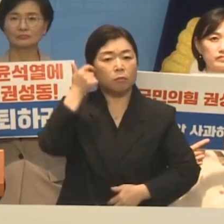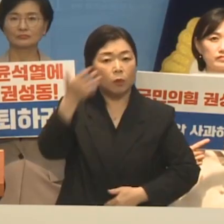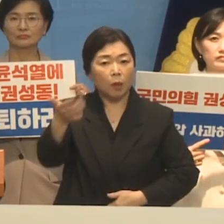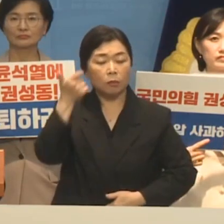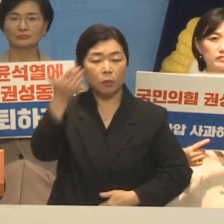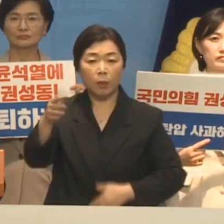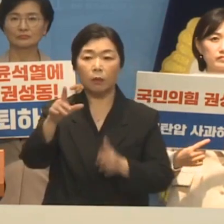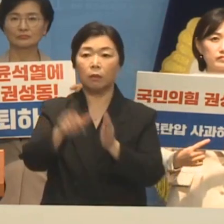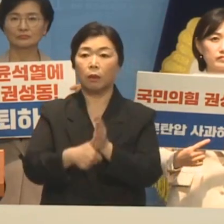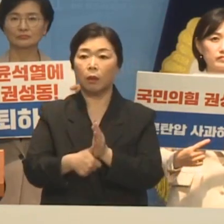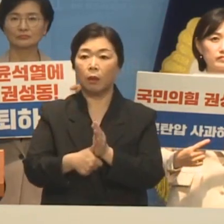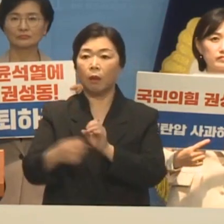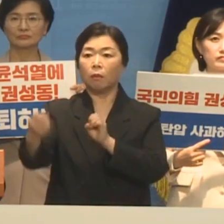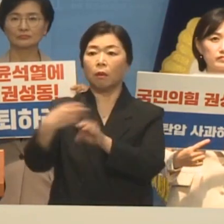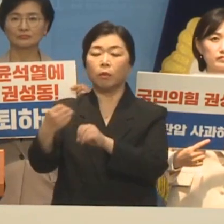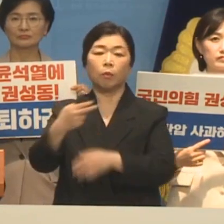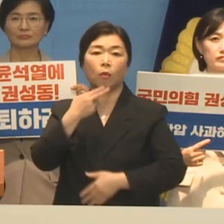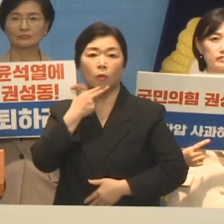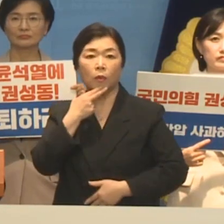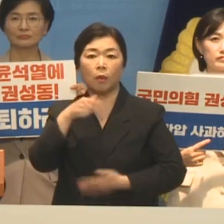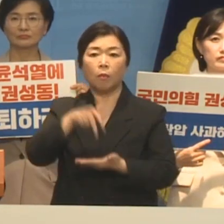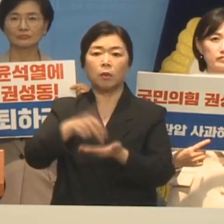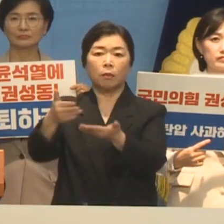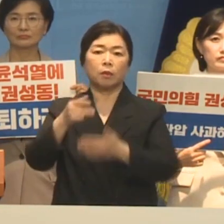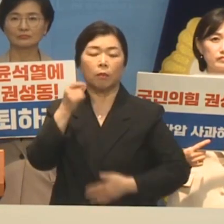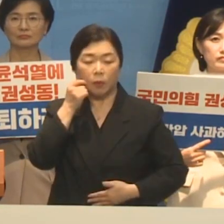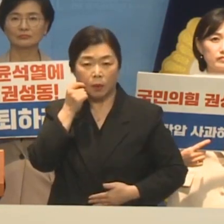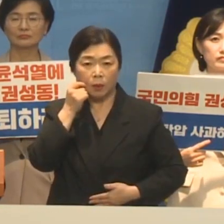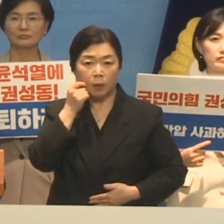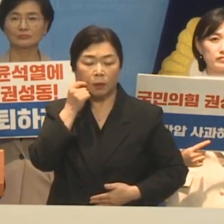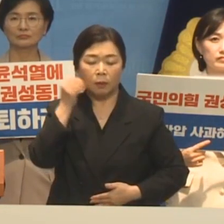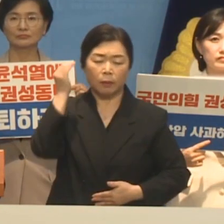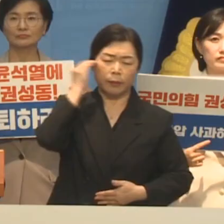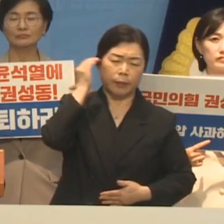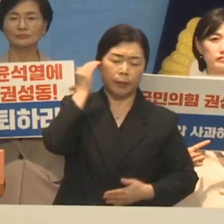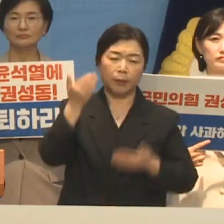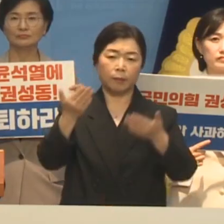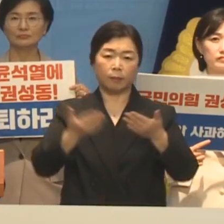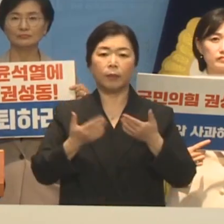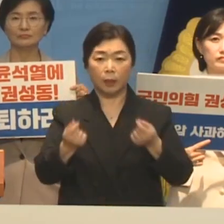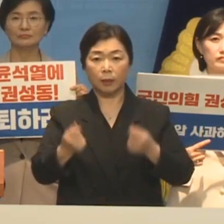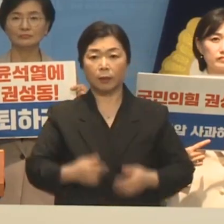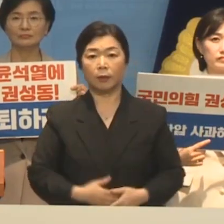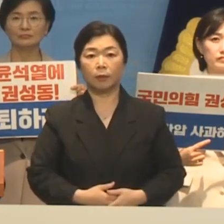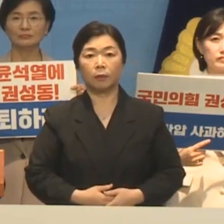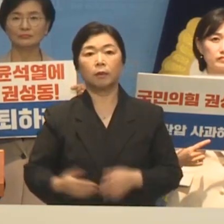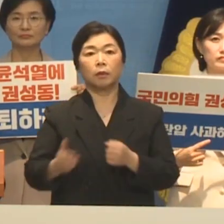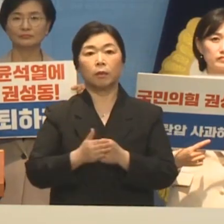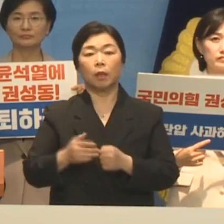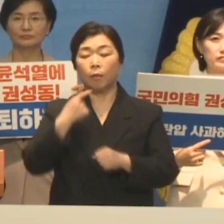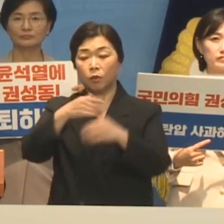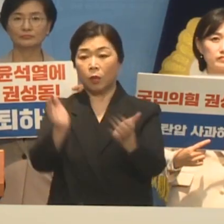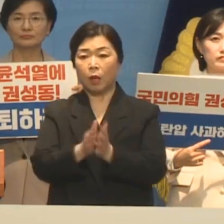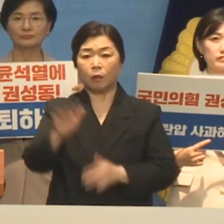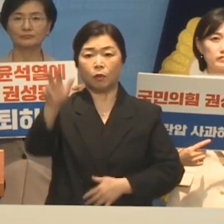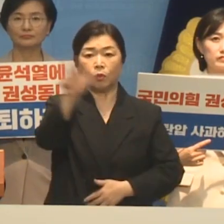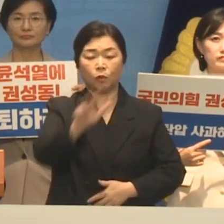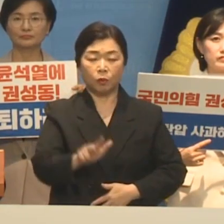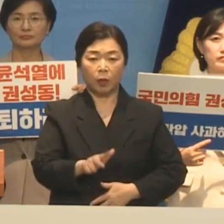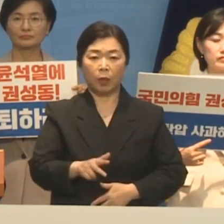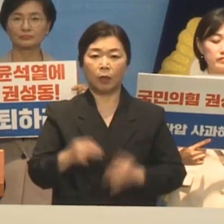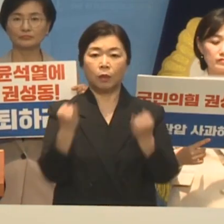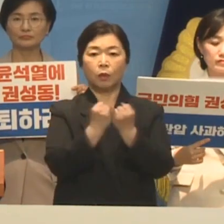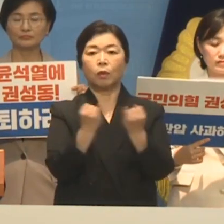못하는 헌법적 기본권을 무참히 침해했습니다. 이에 더불어민주당 전국여성위원회와